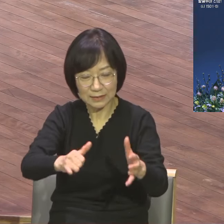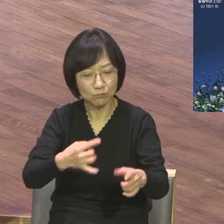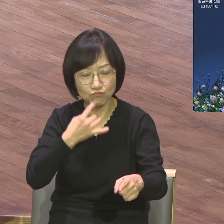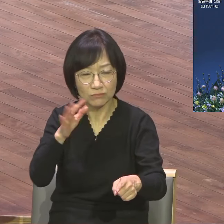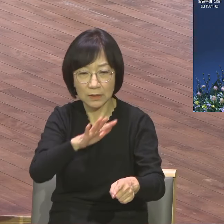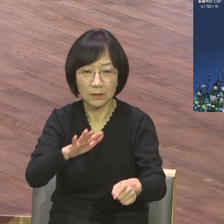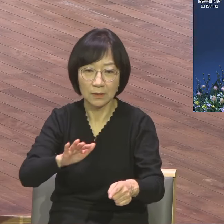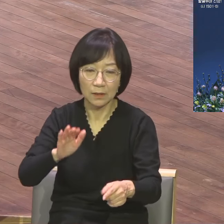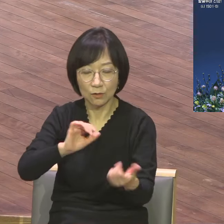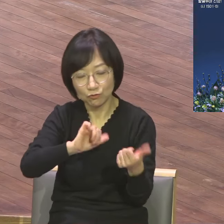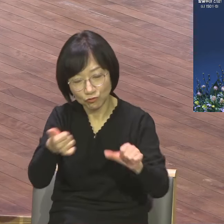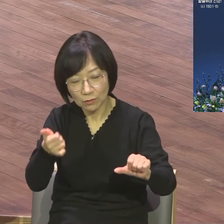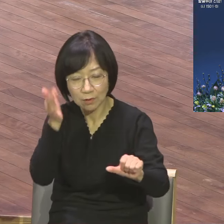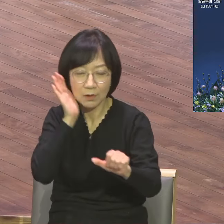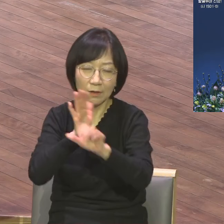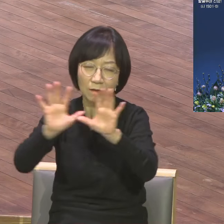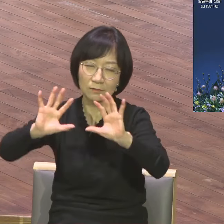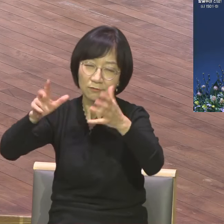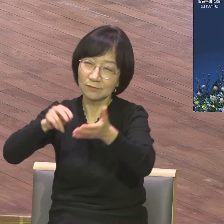찬송은